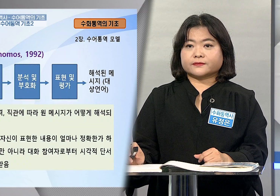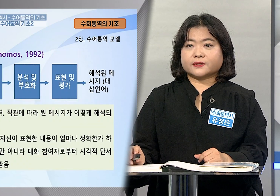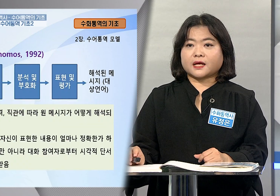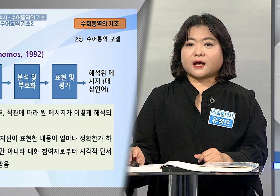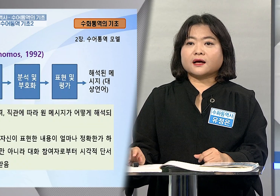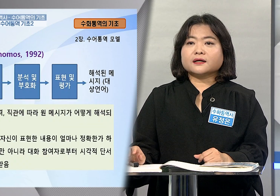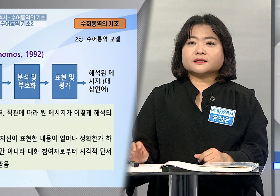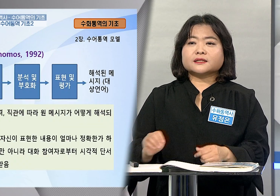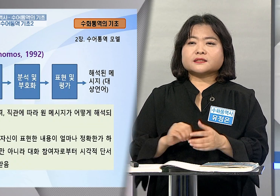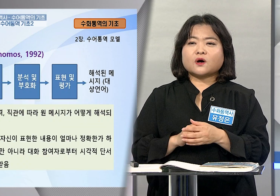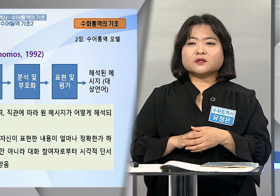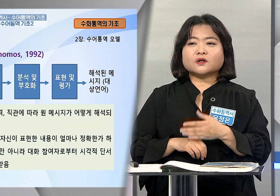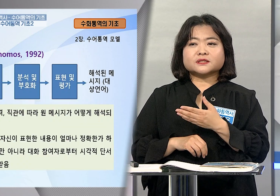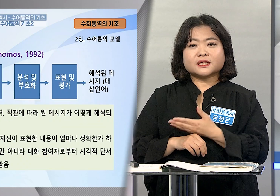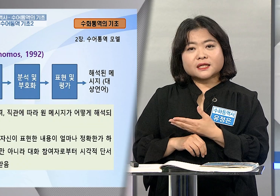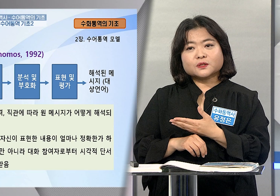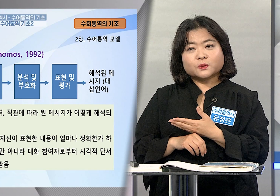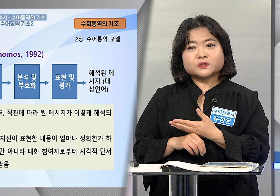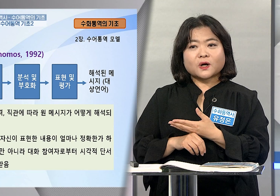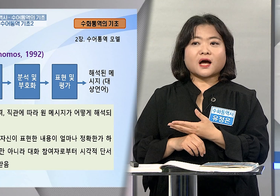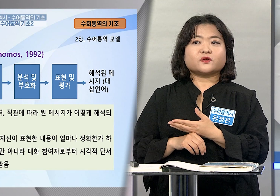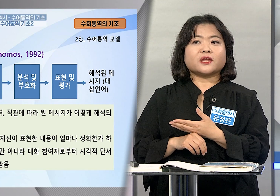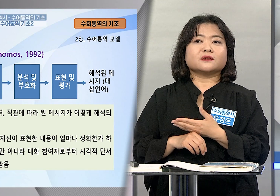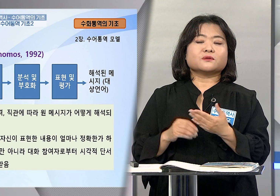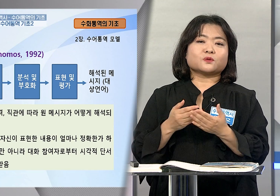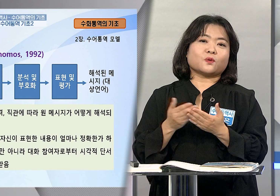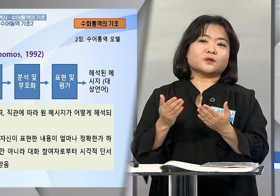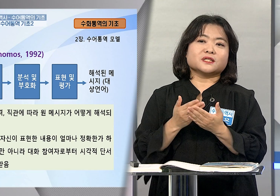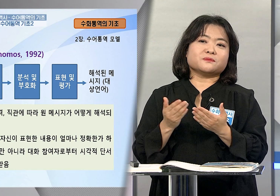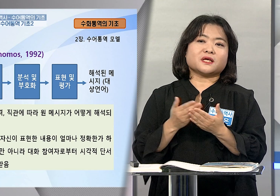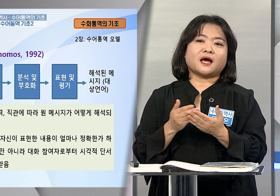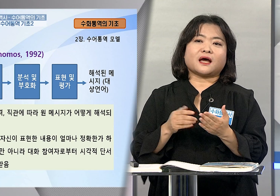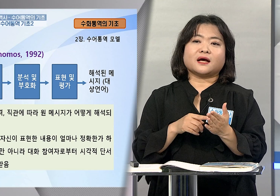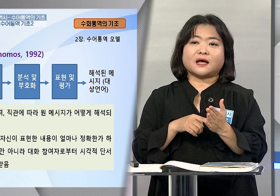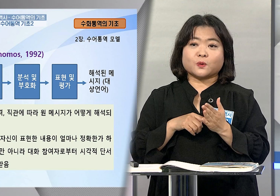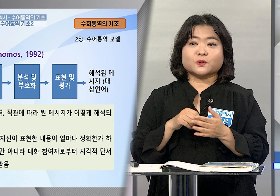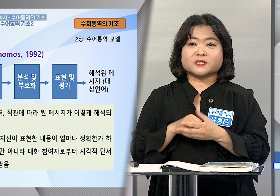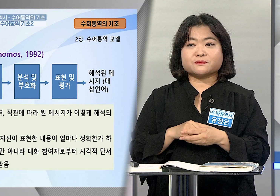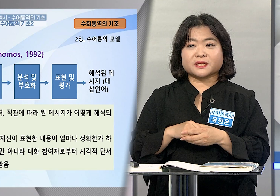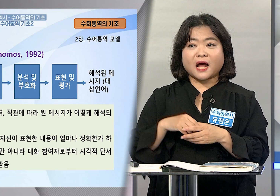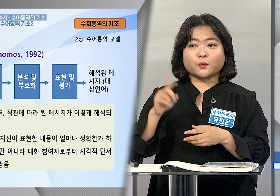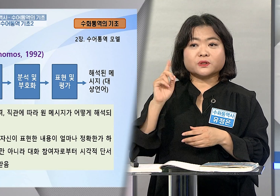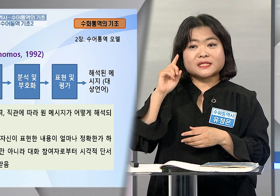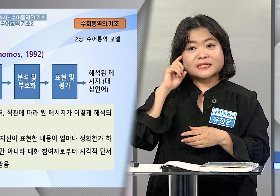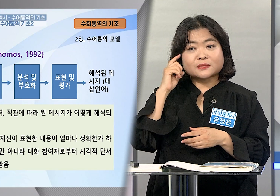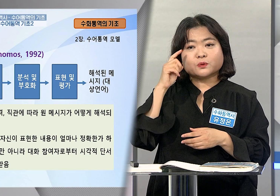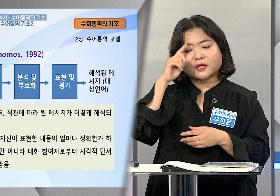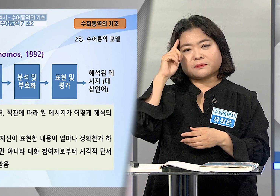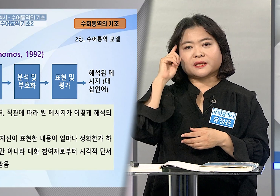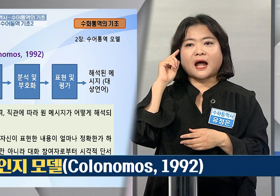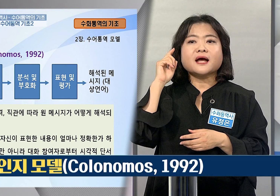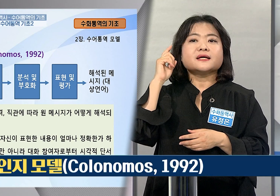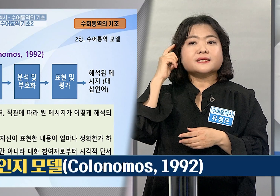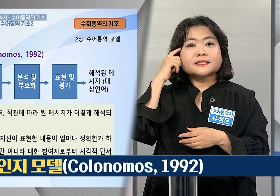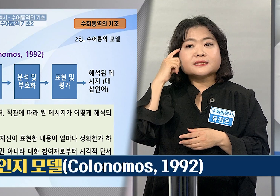자, 그래서 역시 도식화된 또 그림이 하나 나오고 있습니다. 요거는 인지 모델입니다.